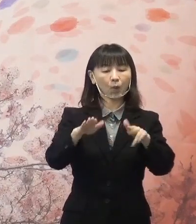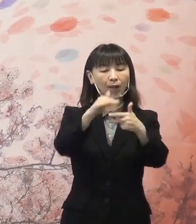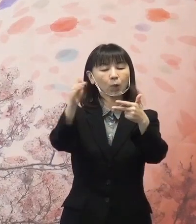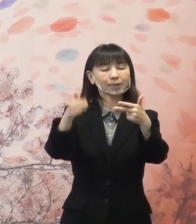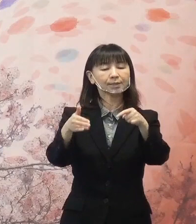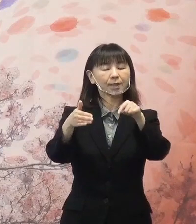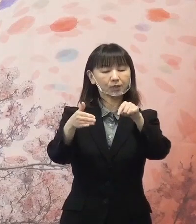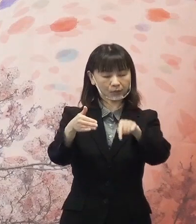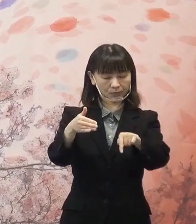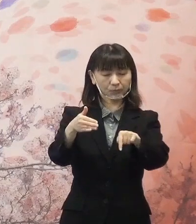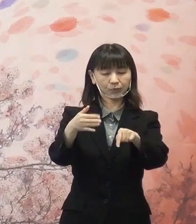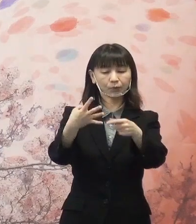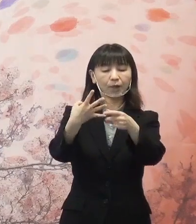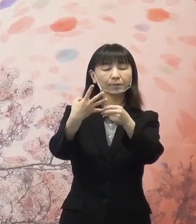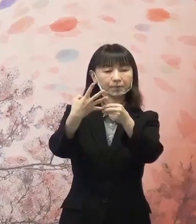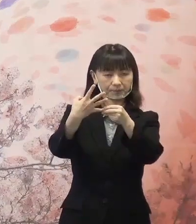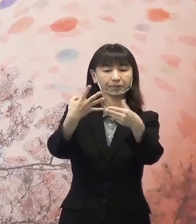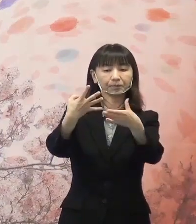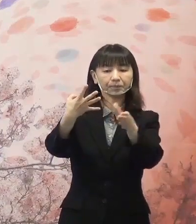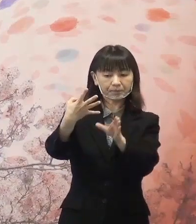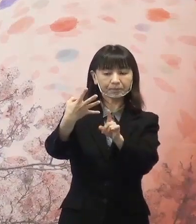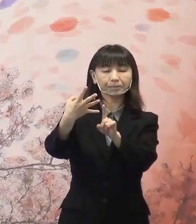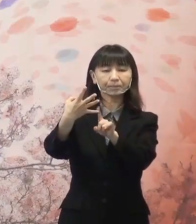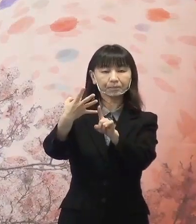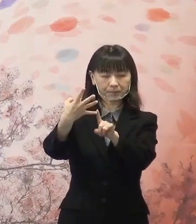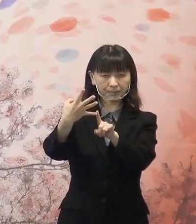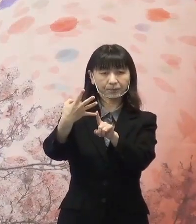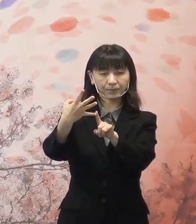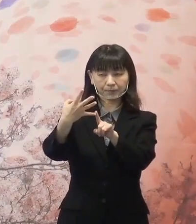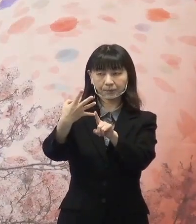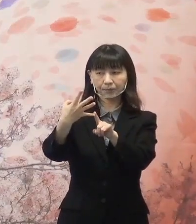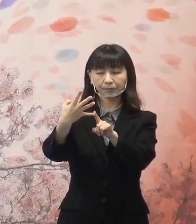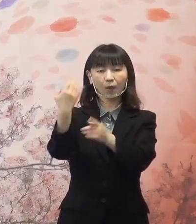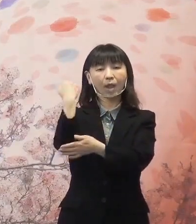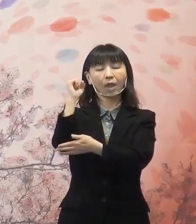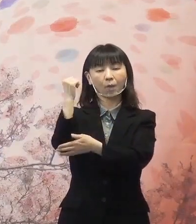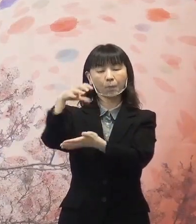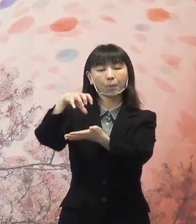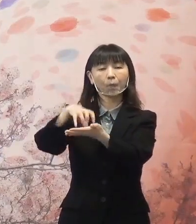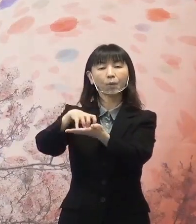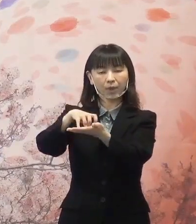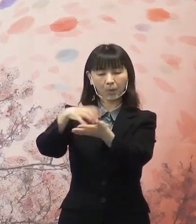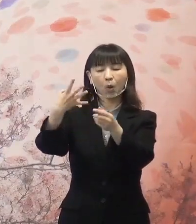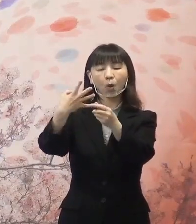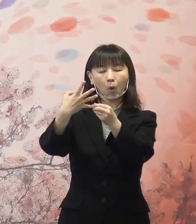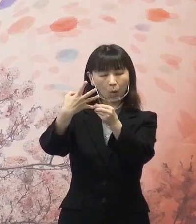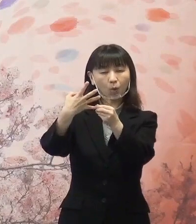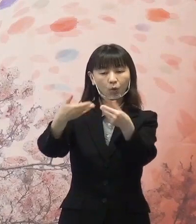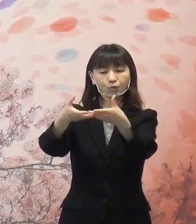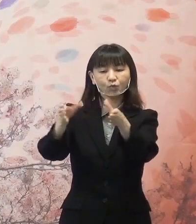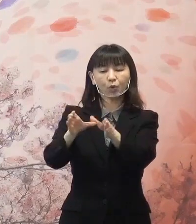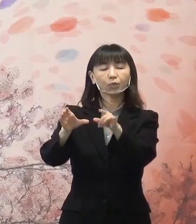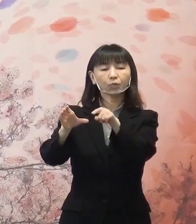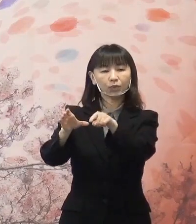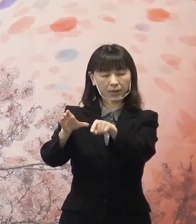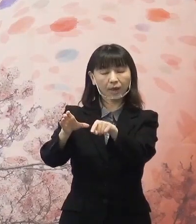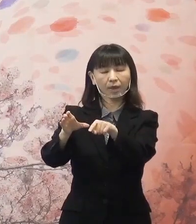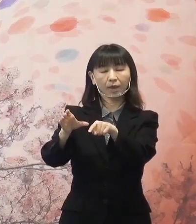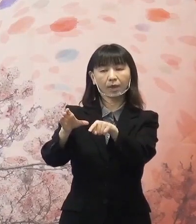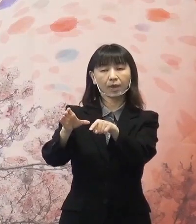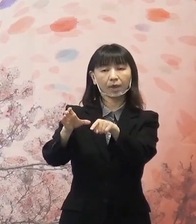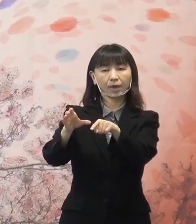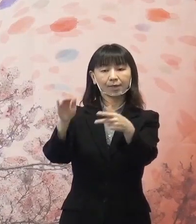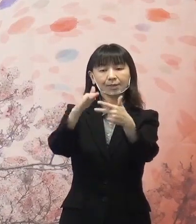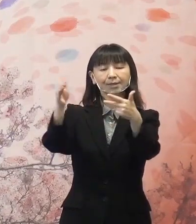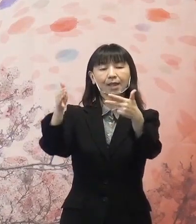5月17日始まるのはこの第4ブロックの施設 の、はい、そうですね。先ほどこういうふうに申しました、はい、青森でもお伝えしている第4ブロックの中で施